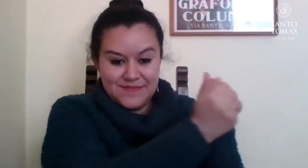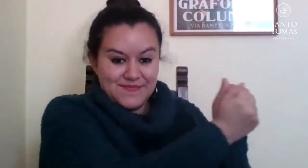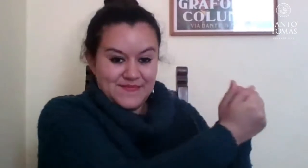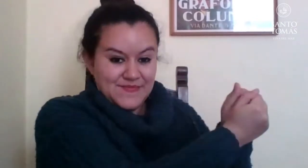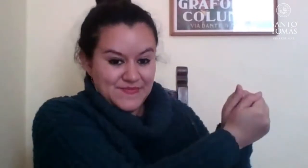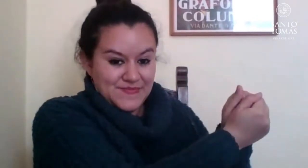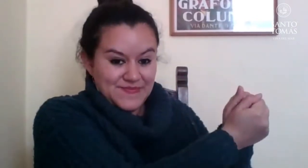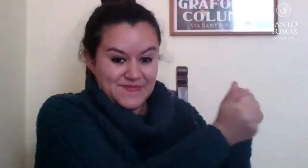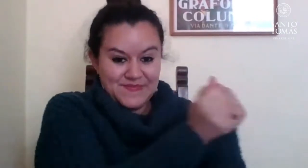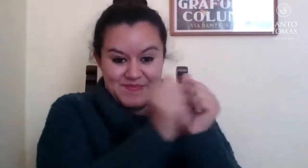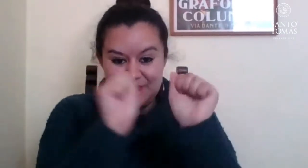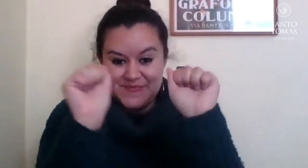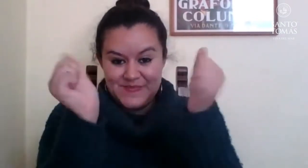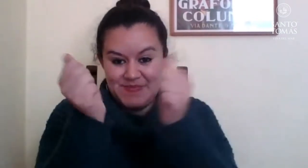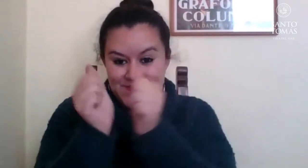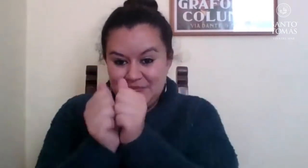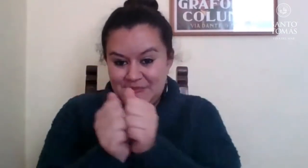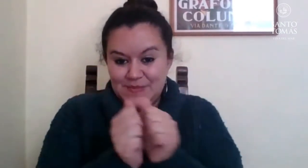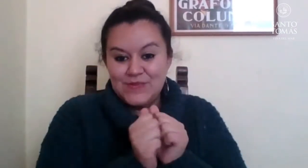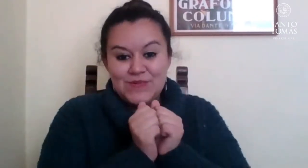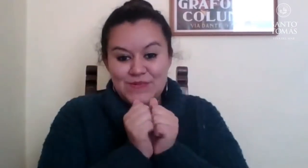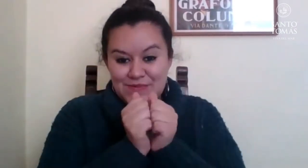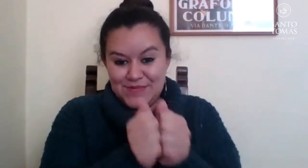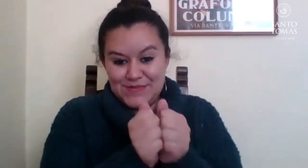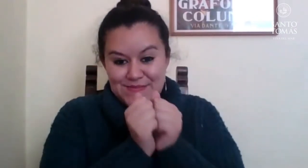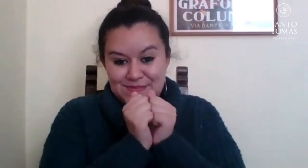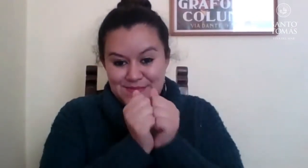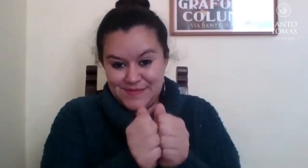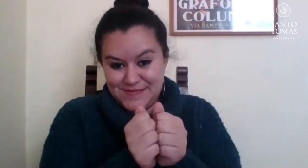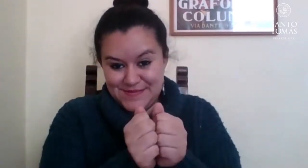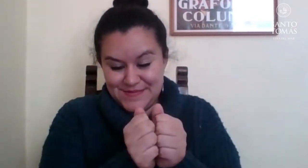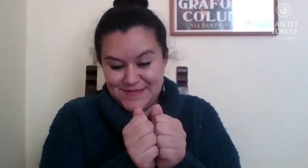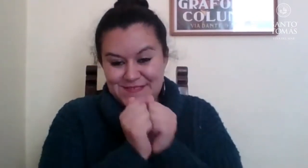compañero, miren, compañero.